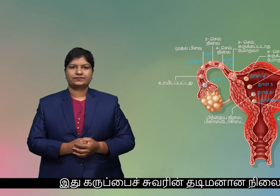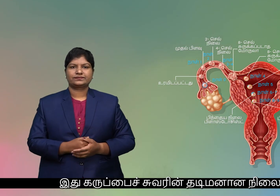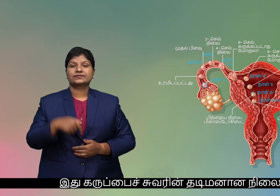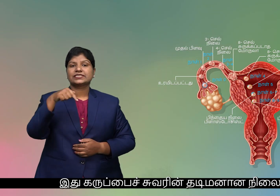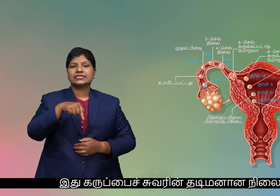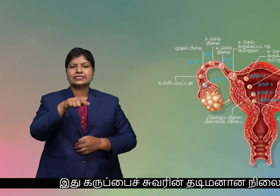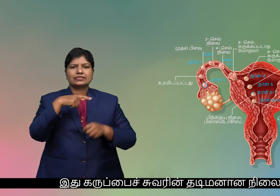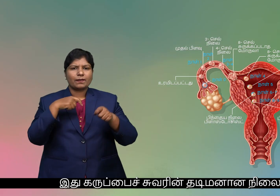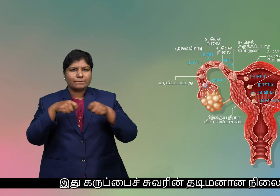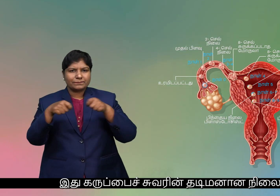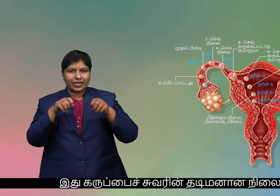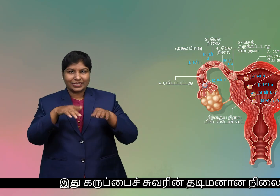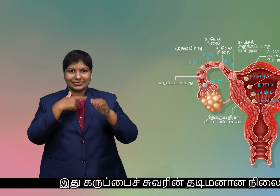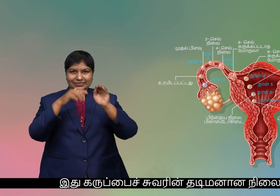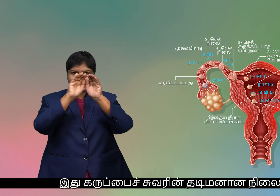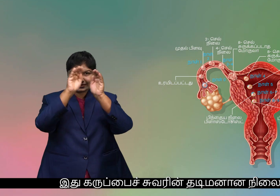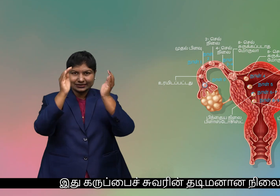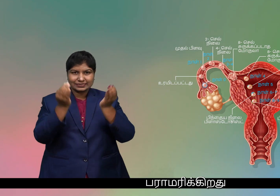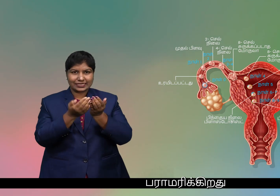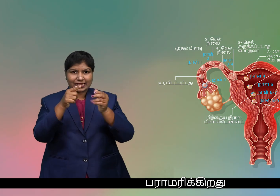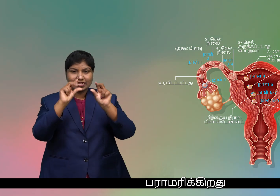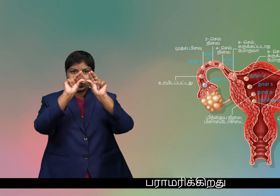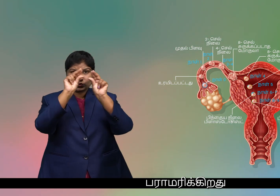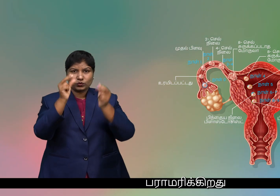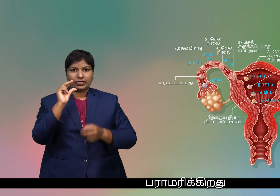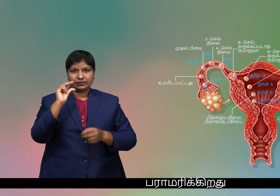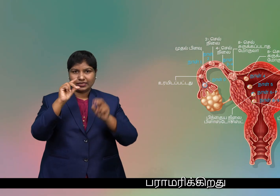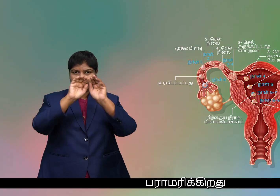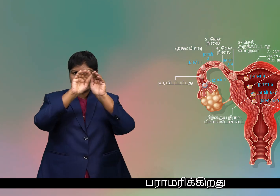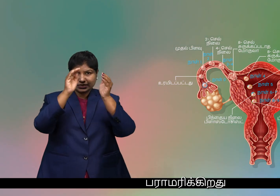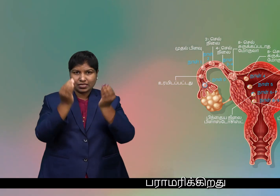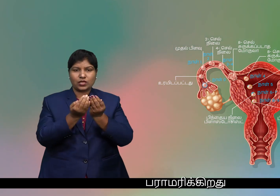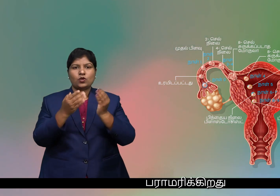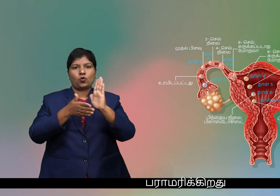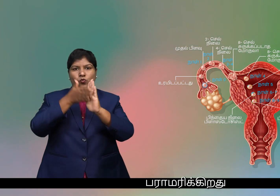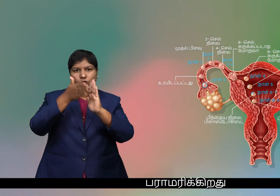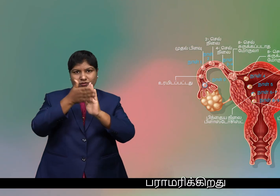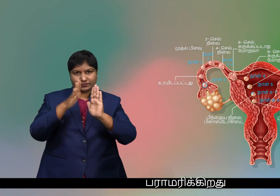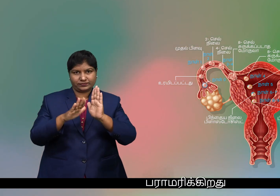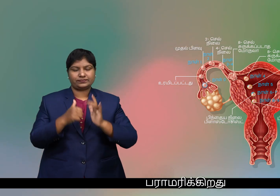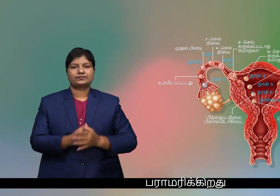இது கருப்பை சுவரின் தடிமனான நிலையை பராமரிக்கிறது